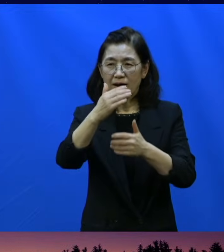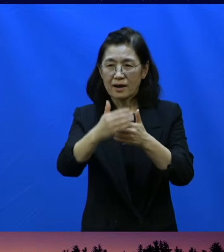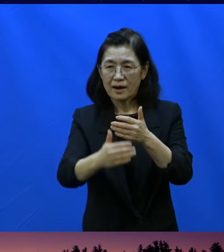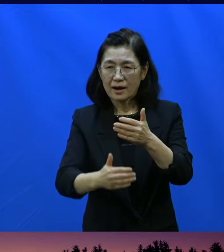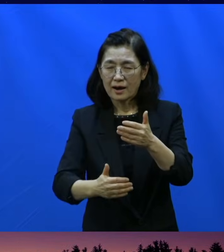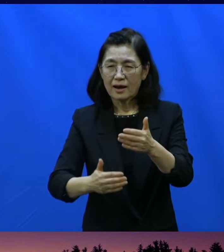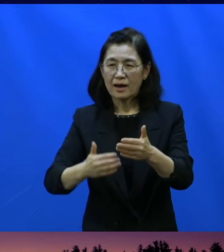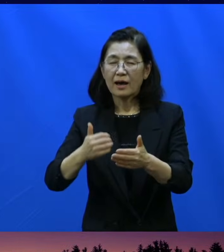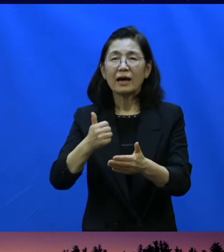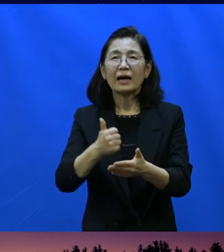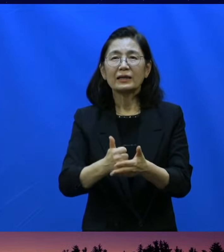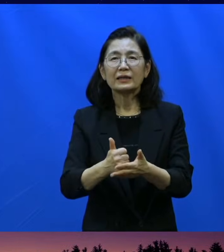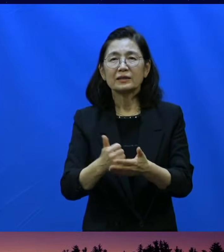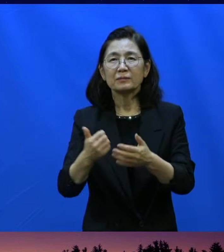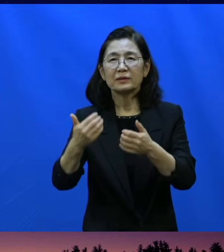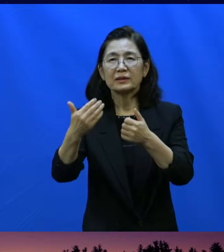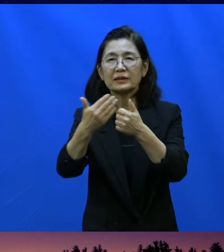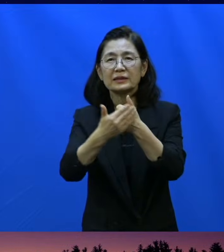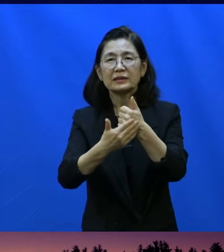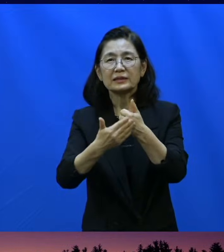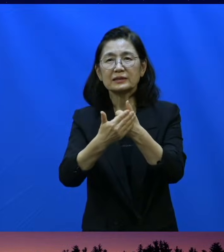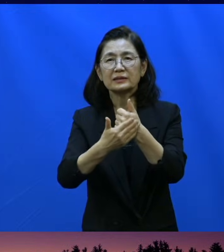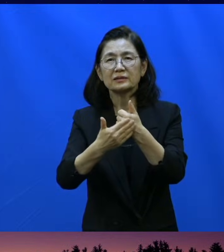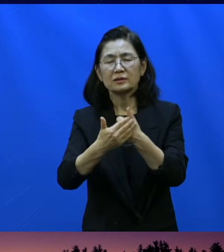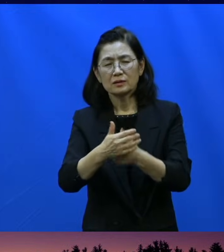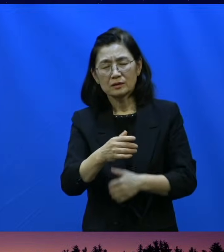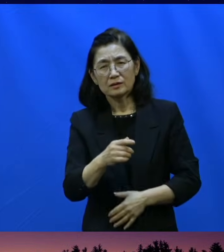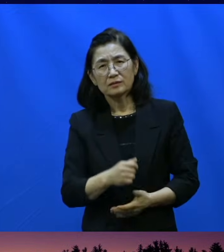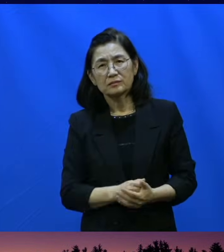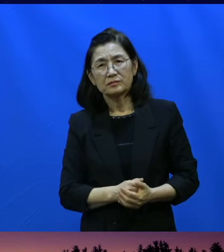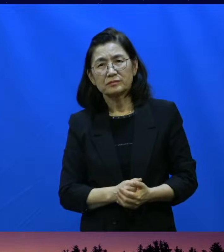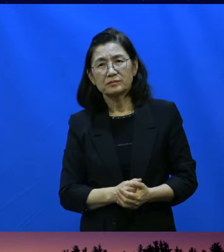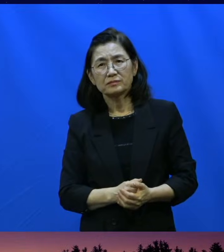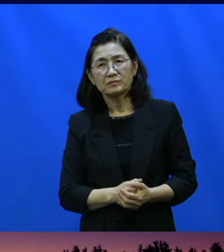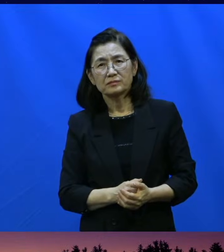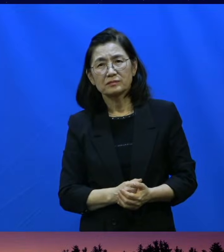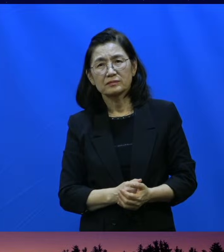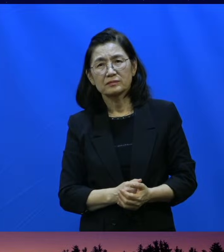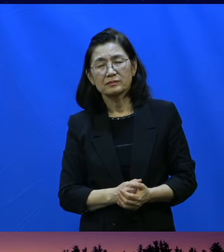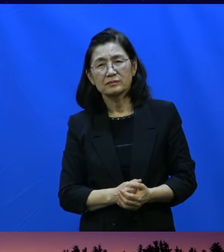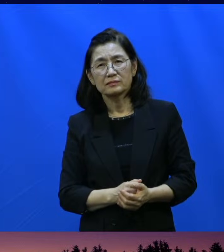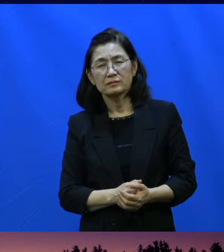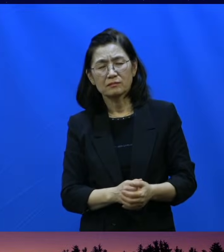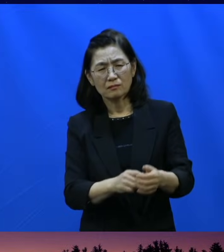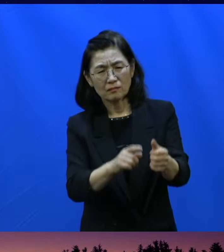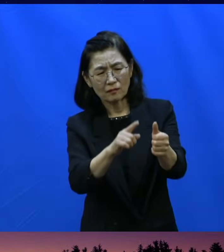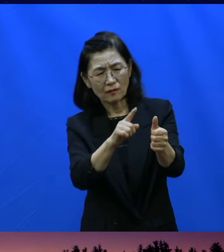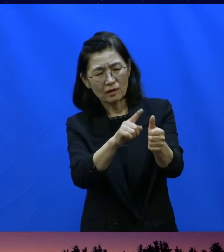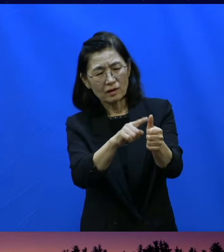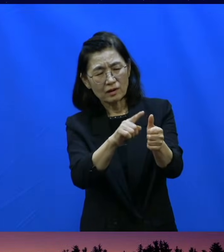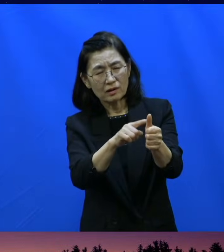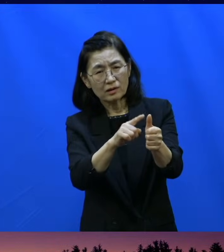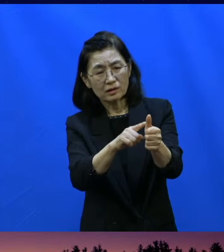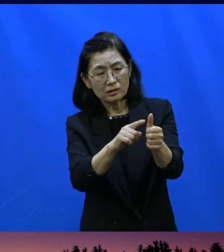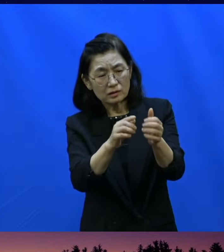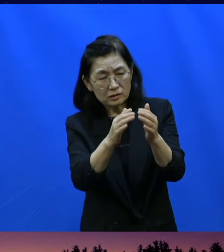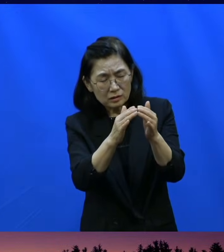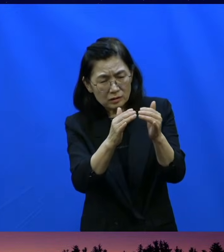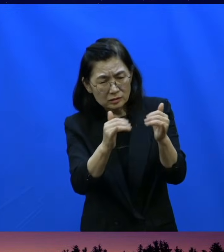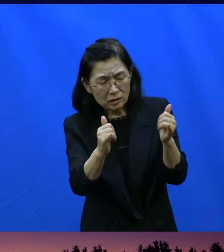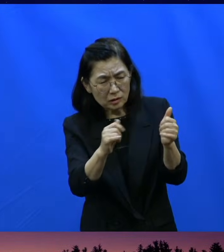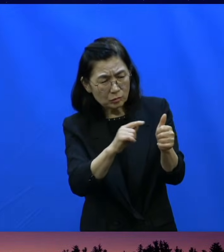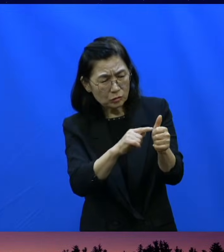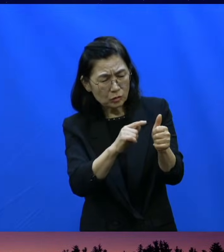하시면 되는 거예요. 왜 저 사람 저 양반 내가 볼 때는 될 이유가 없는데 그 은혜예요. 은혜.